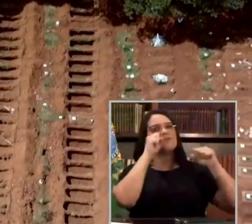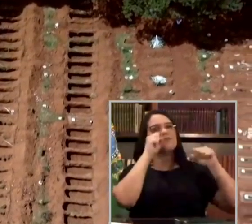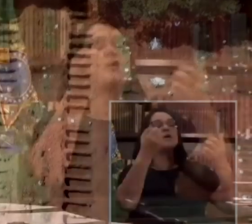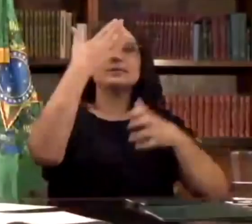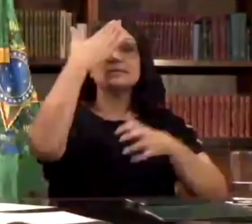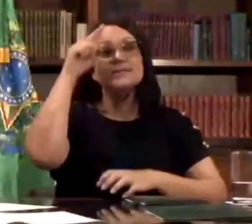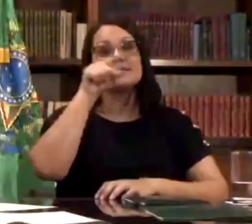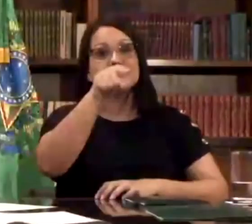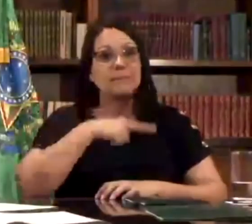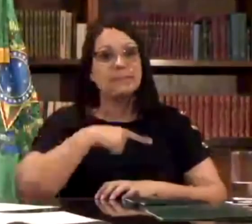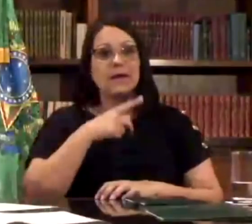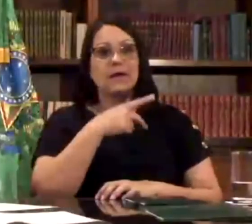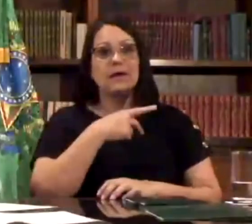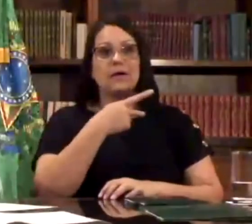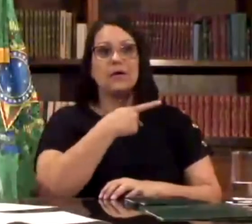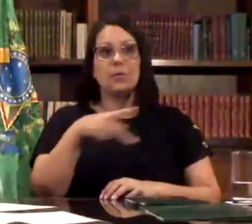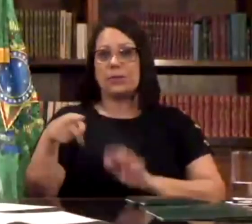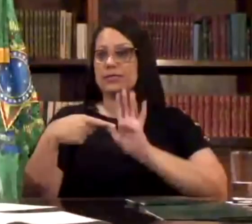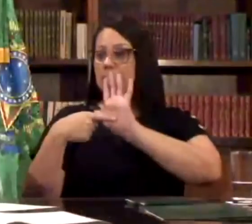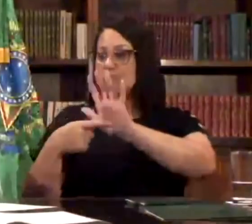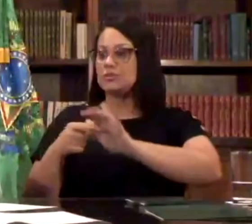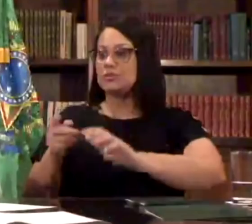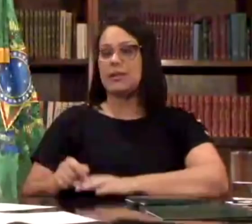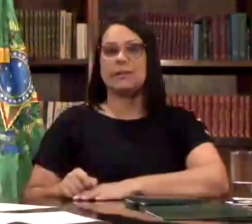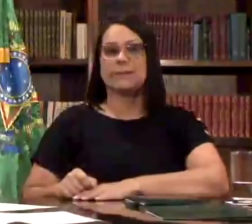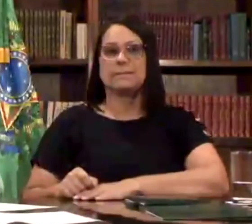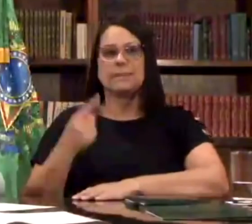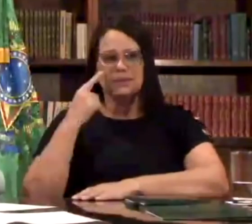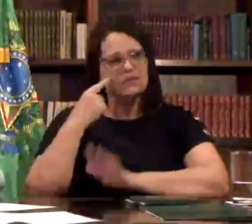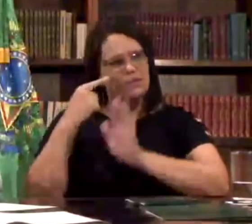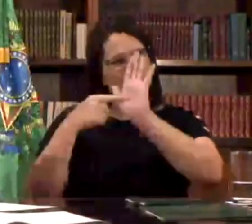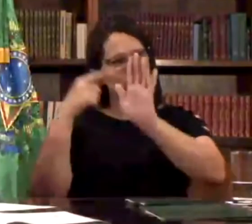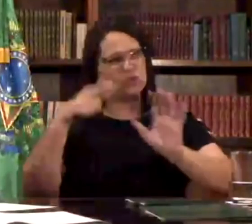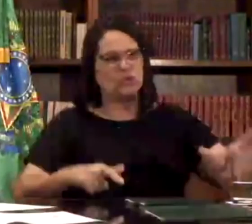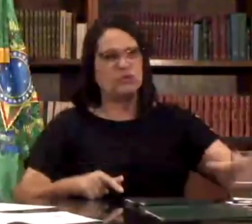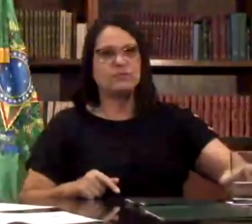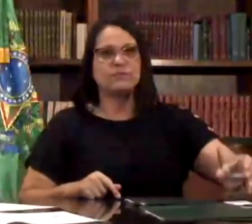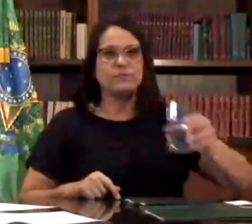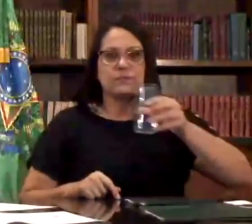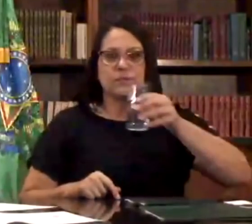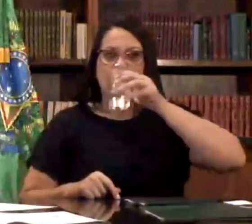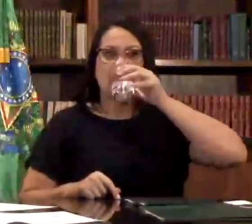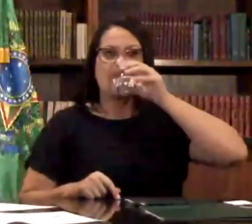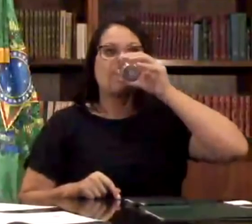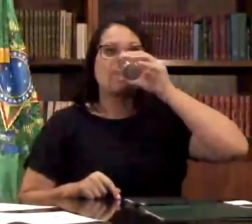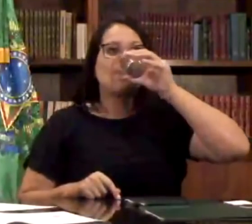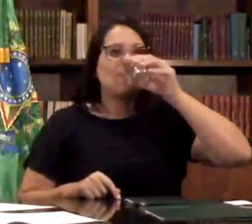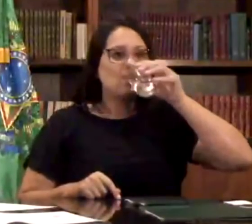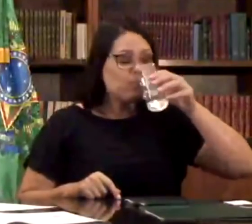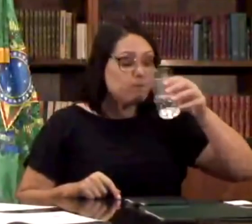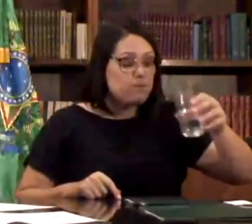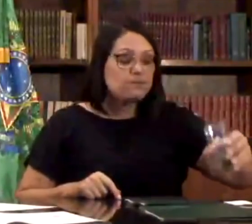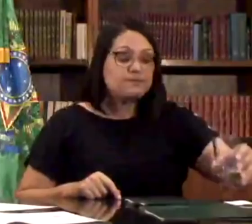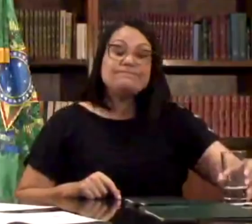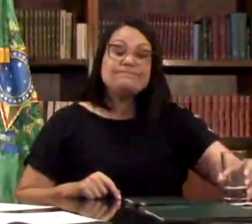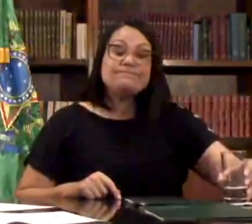né? O presidente está mostrando ali, dá para colocar o presidente na tela? Mostra de novo, presidente. Aí a foto, é essa mesmo. Olha, queria saber do senhor como é que o senhor tem visto